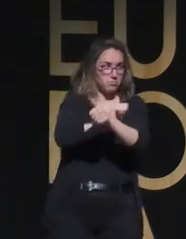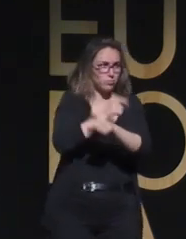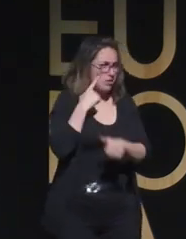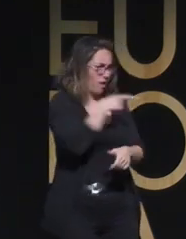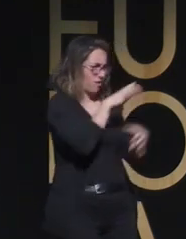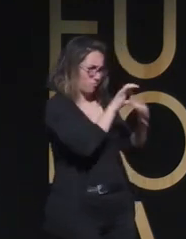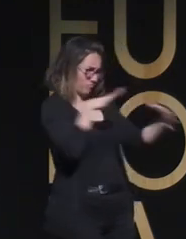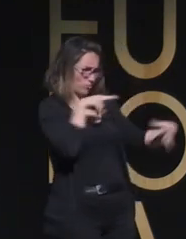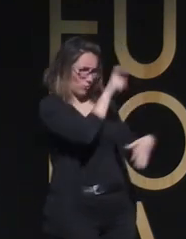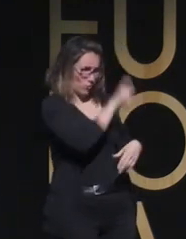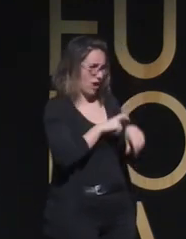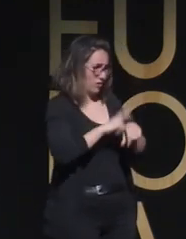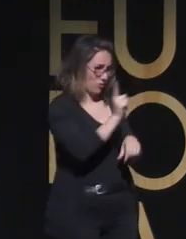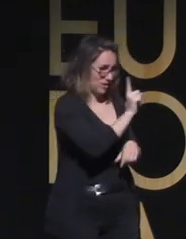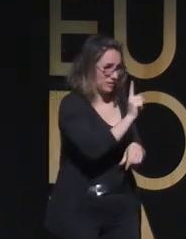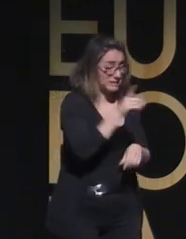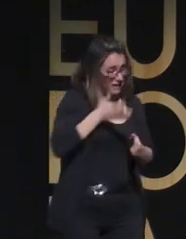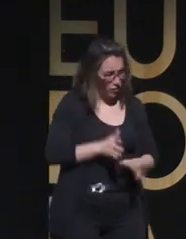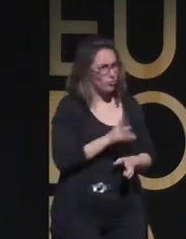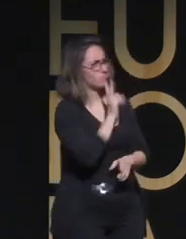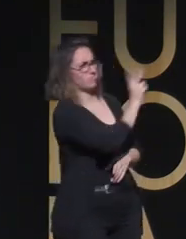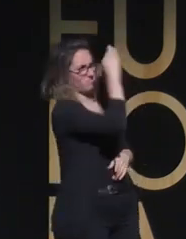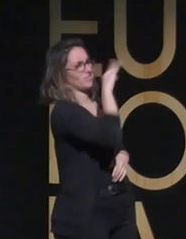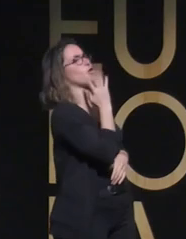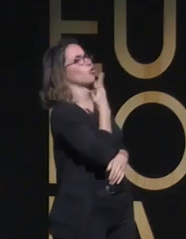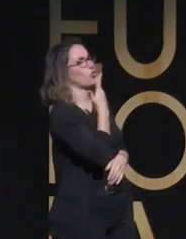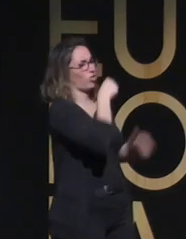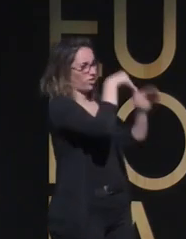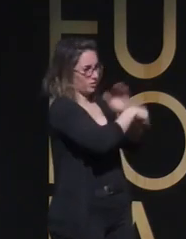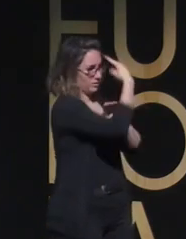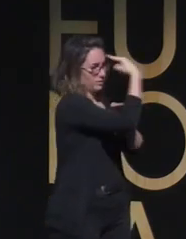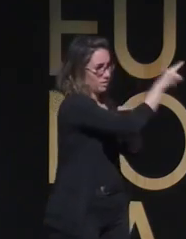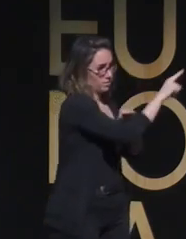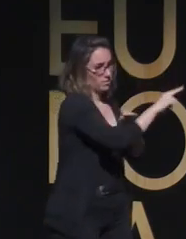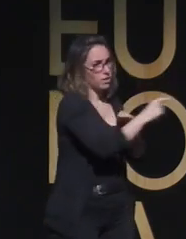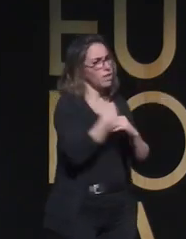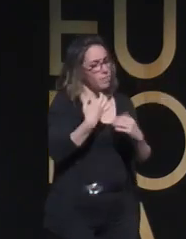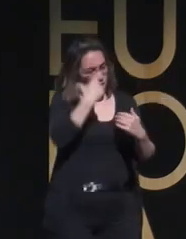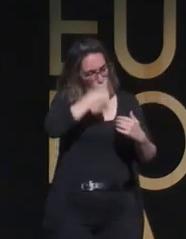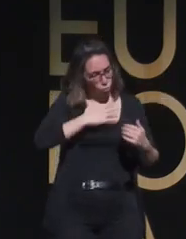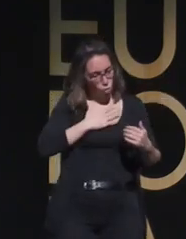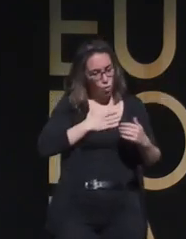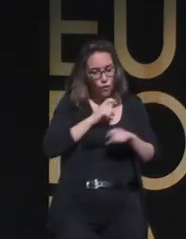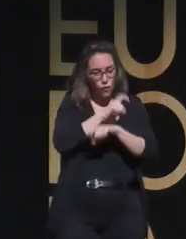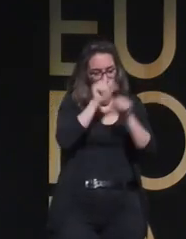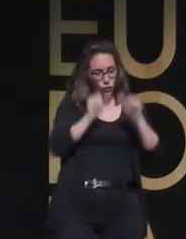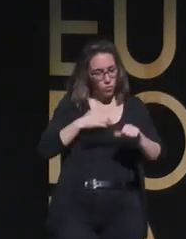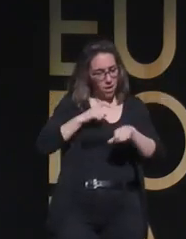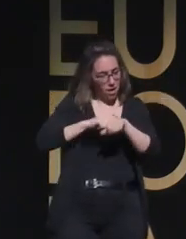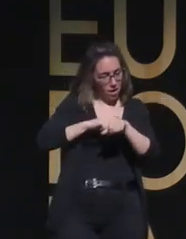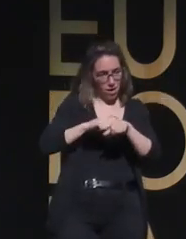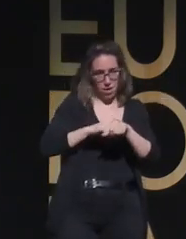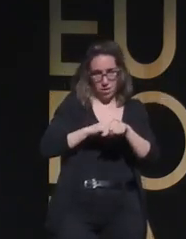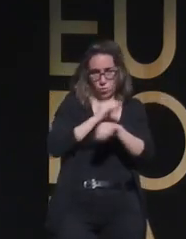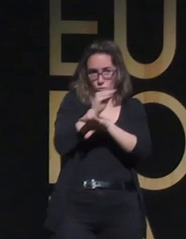¿no? Entonces, ellos saben cómo somos. No les podemos, la sorpresa es más no dejar nuestra autenticidad. Pero yo creo que el padre o la